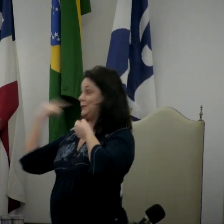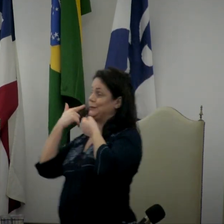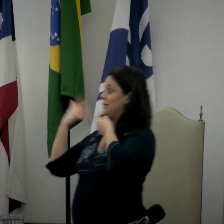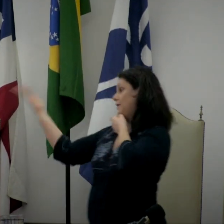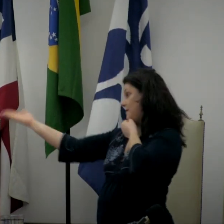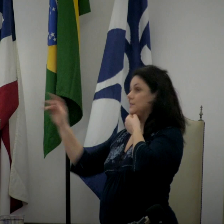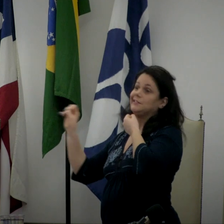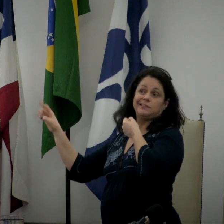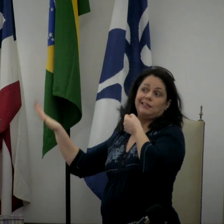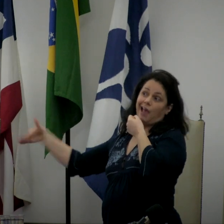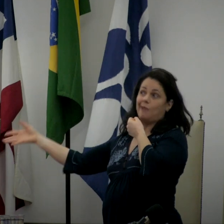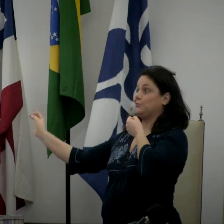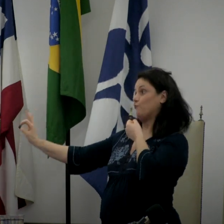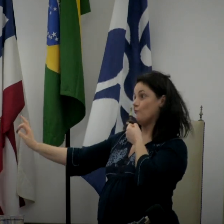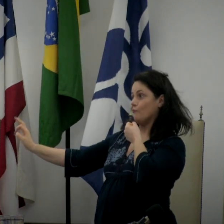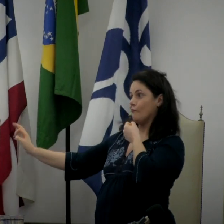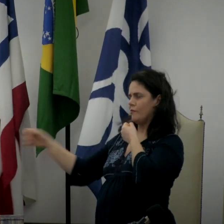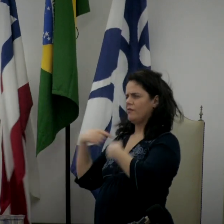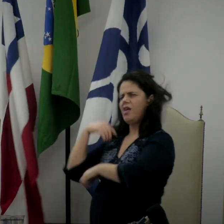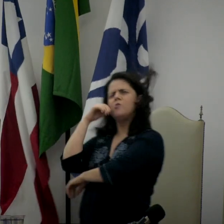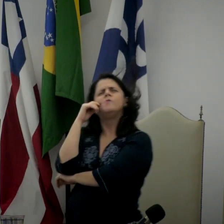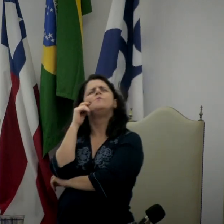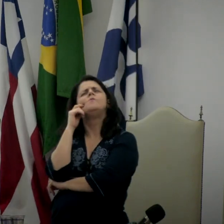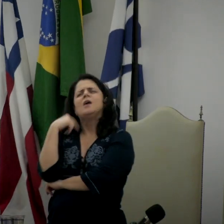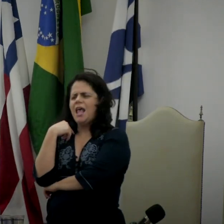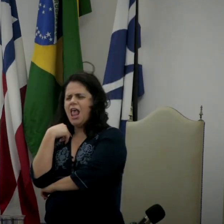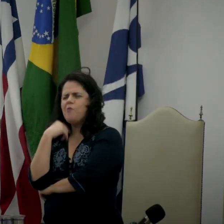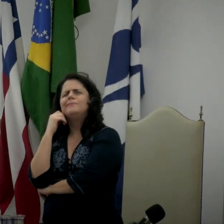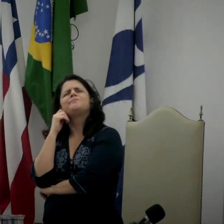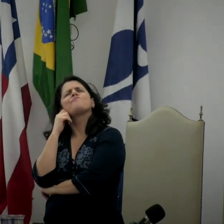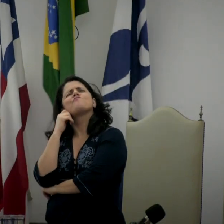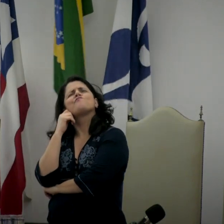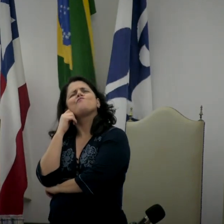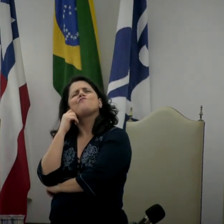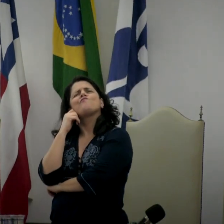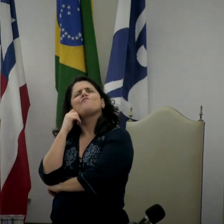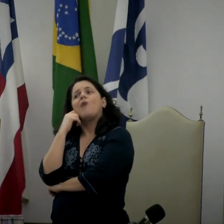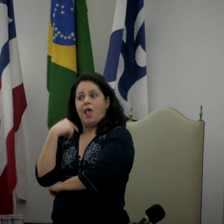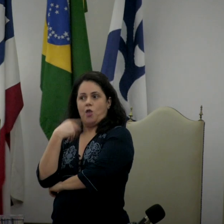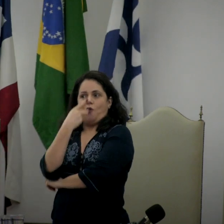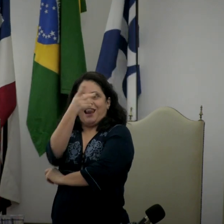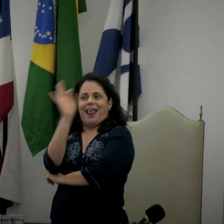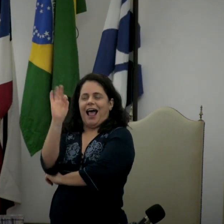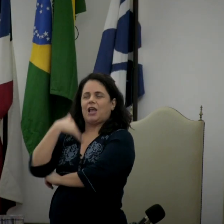estava lá falando e dando um exemplo da surdez, e aí não tinha intérprete. E aí eu estava aqui olhando, eu não falei